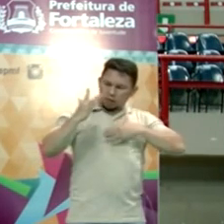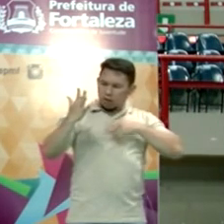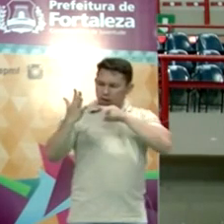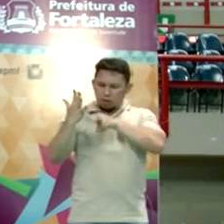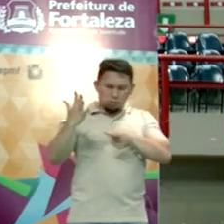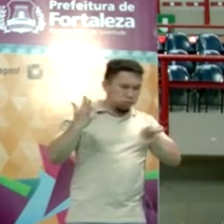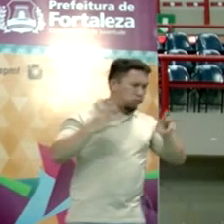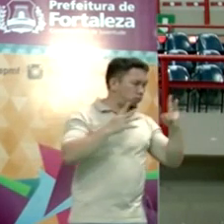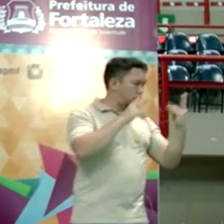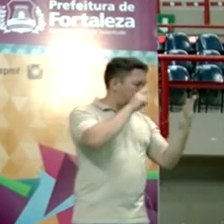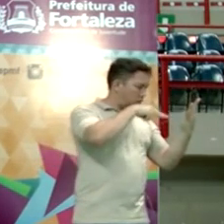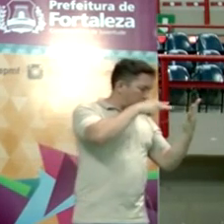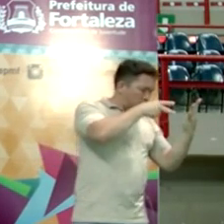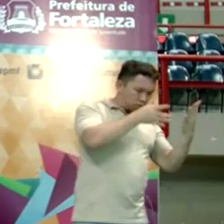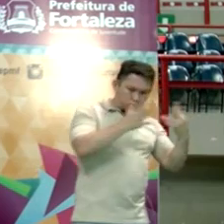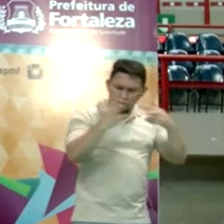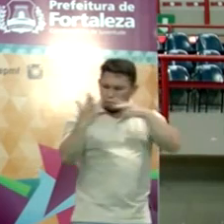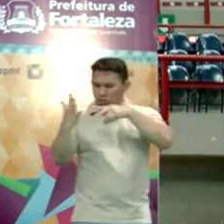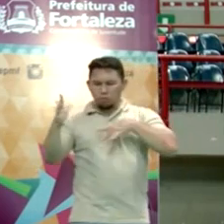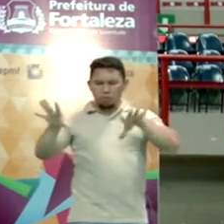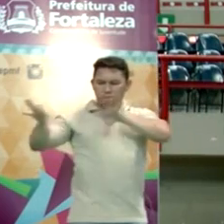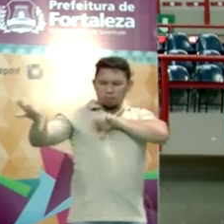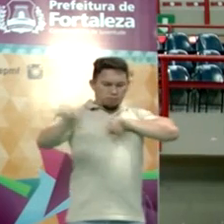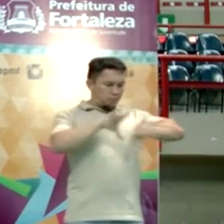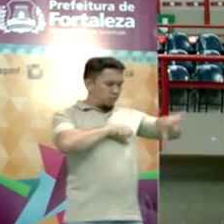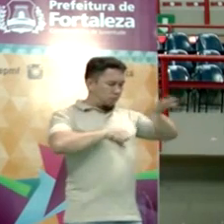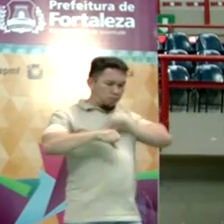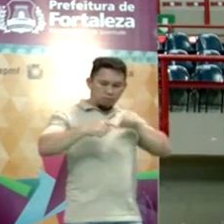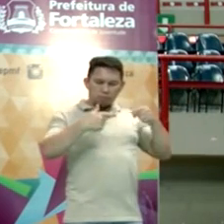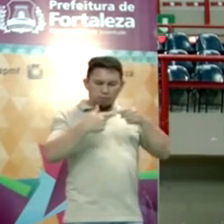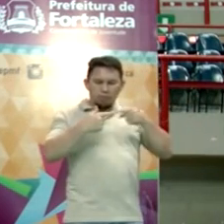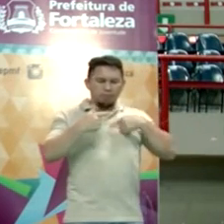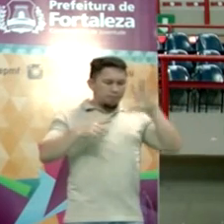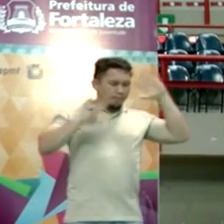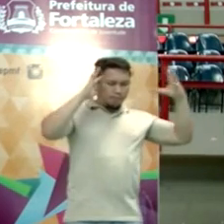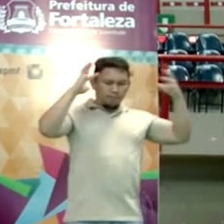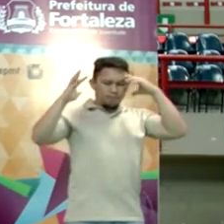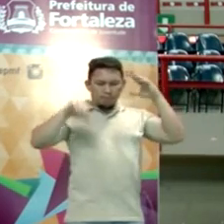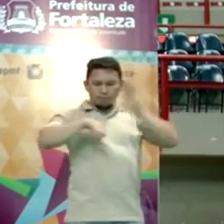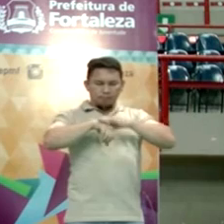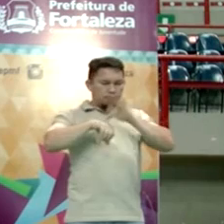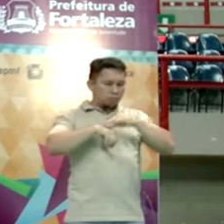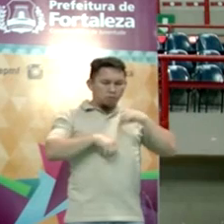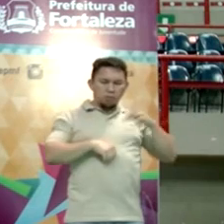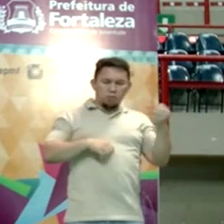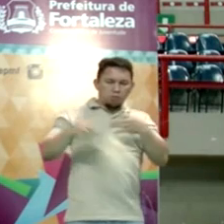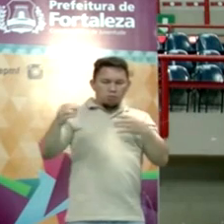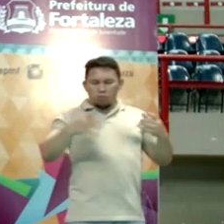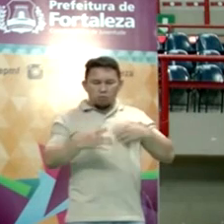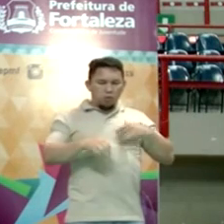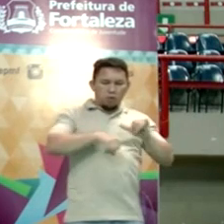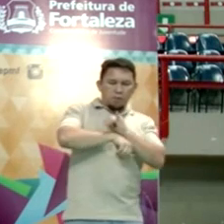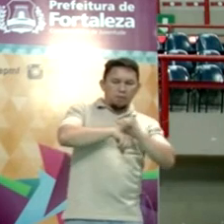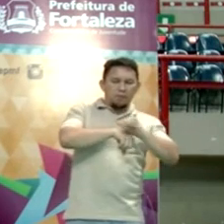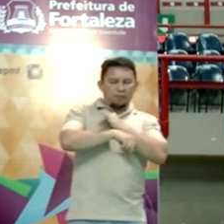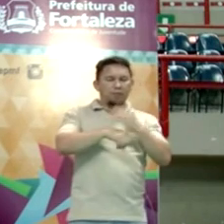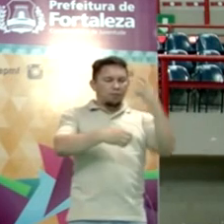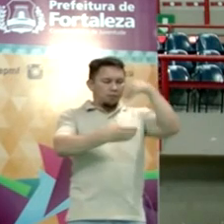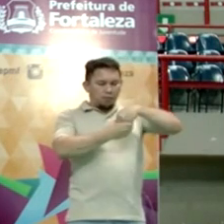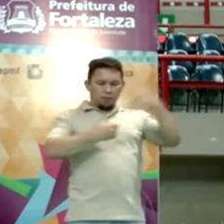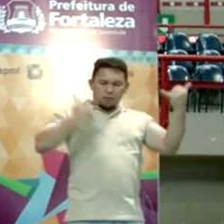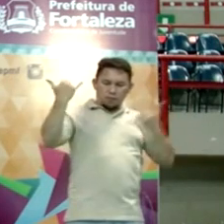seguir, podendo ainda o leitor incorporar seus caminhos e suas decisões como novos caminhos,